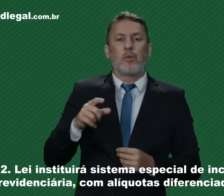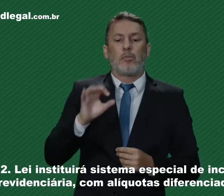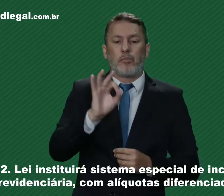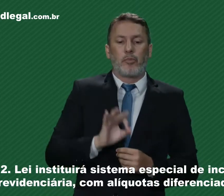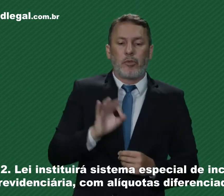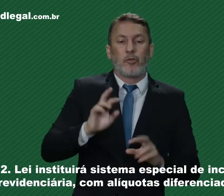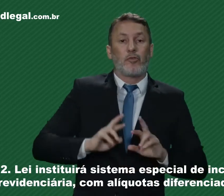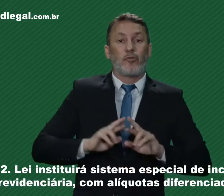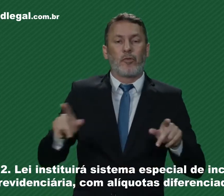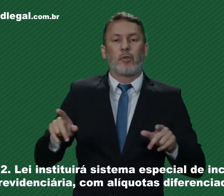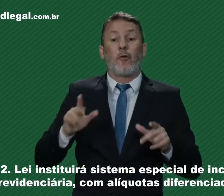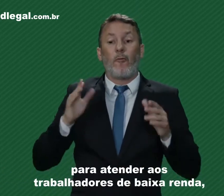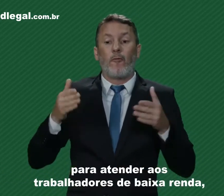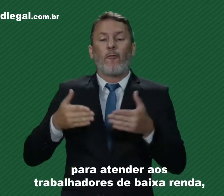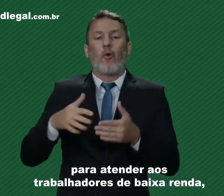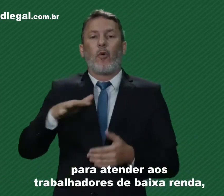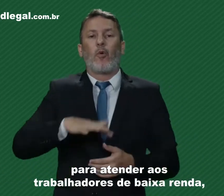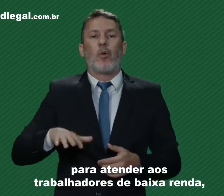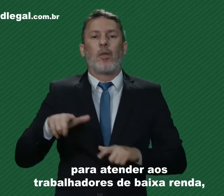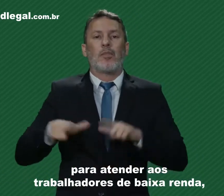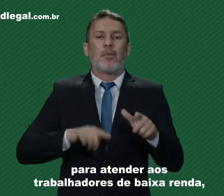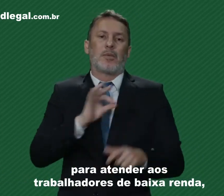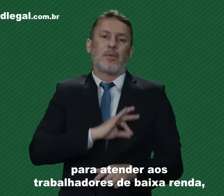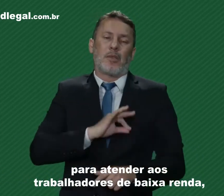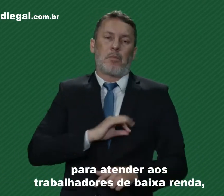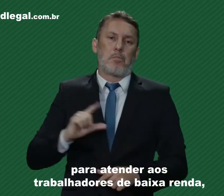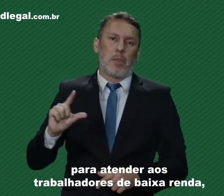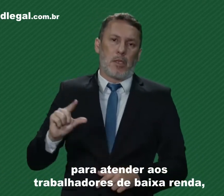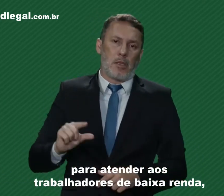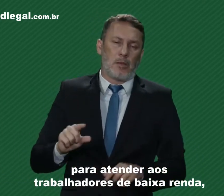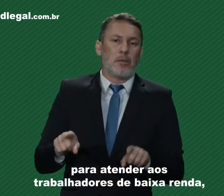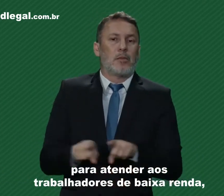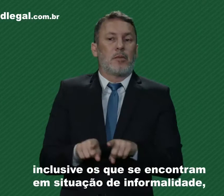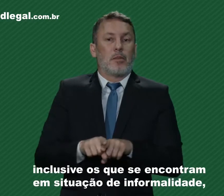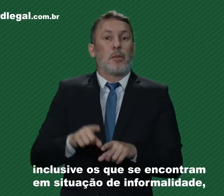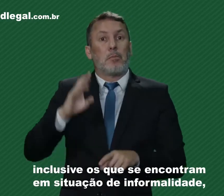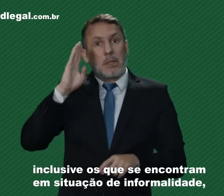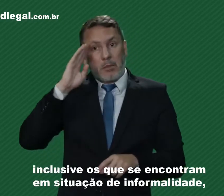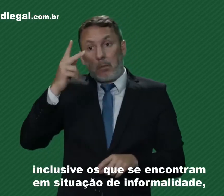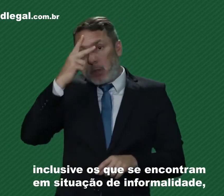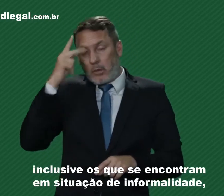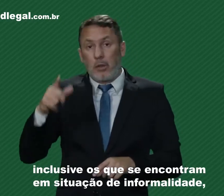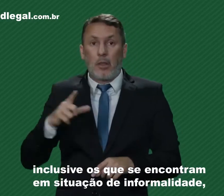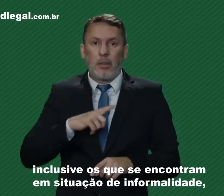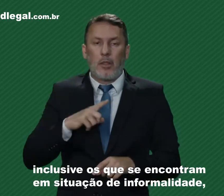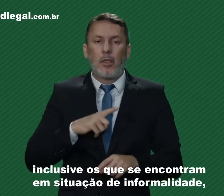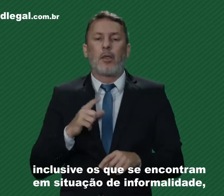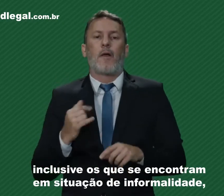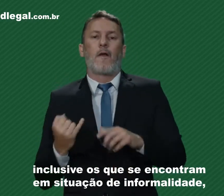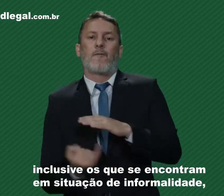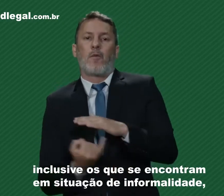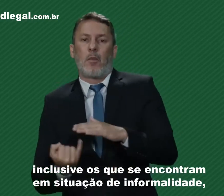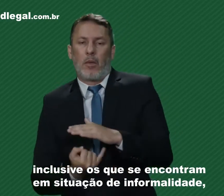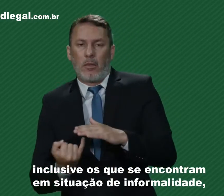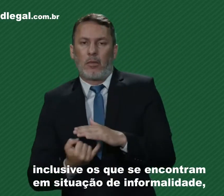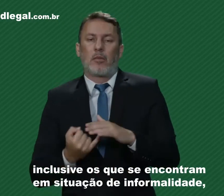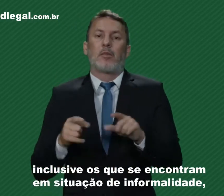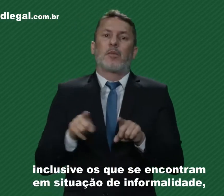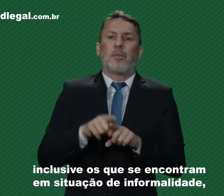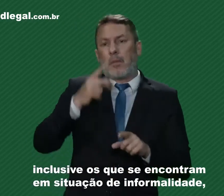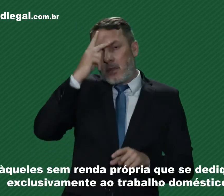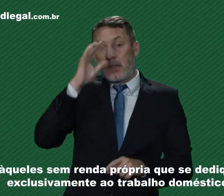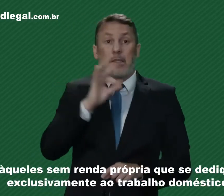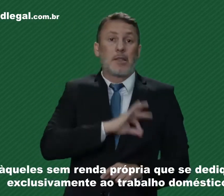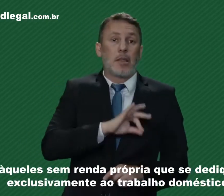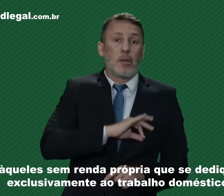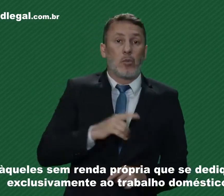com alíquotas diferenciadas para atender aos trabalhadores de baixa renda, inclusive os que se encontram em situação de